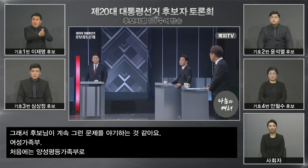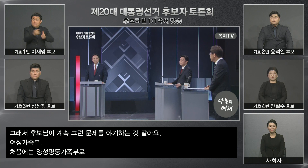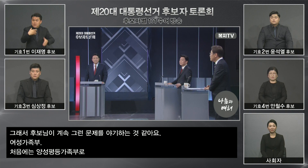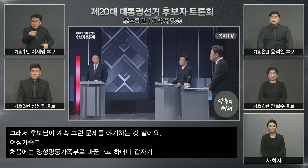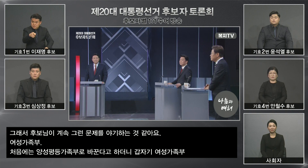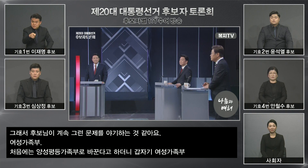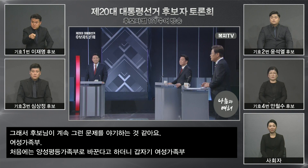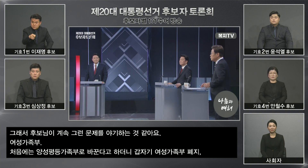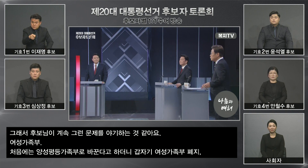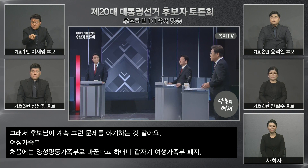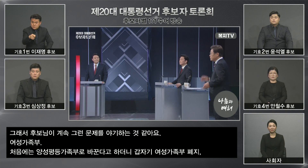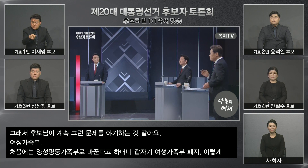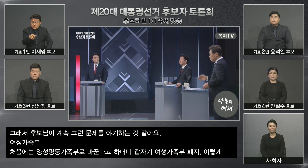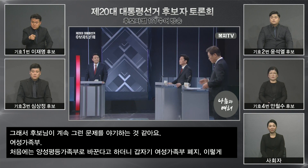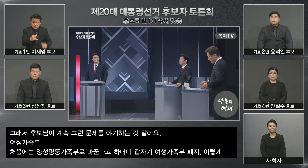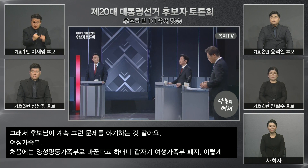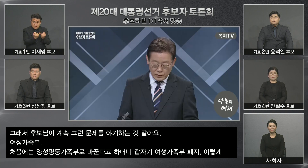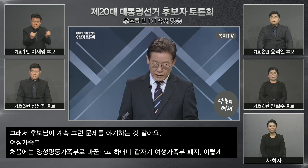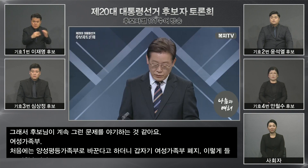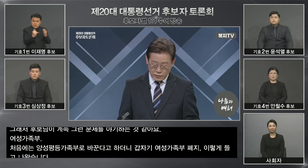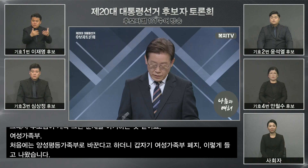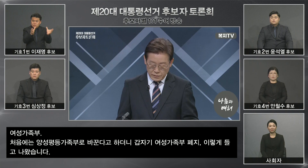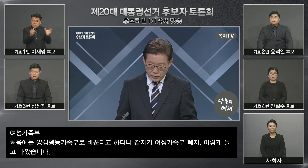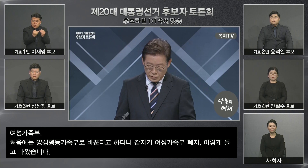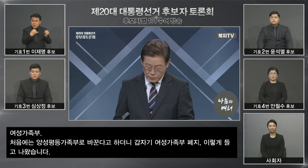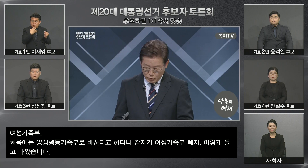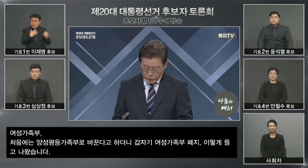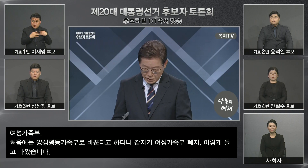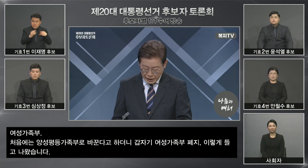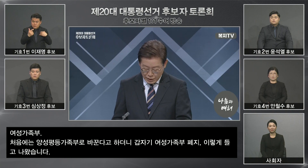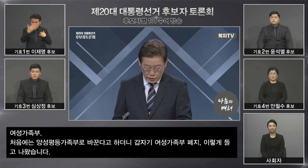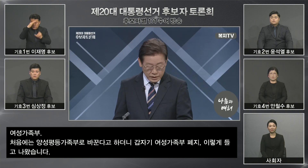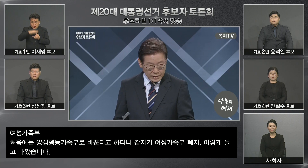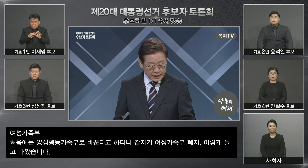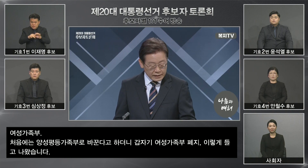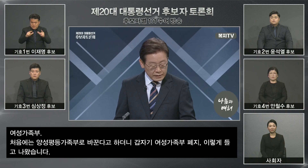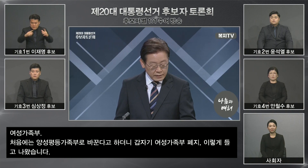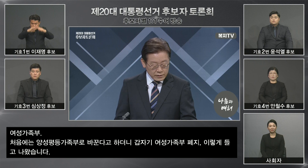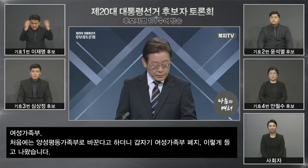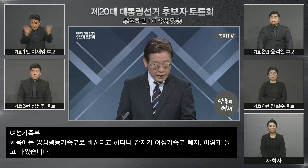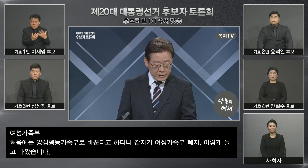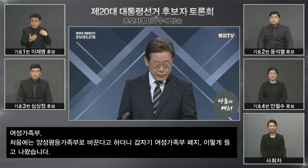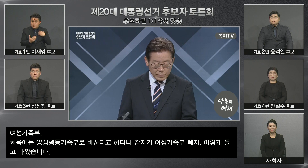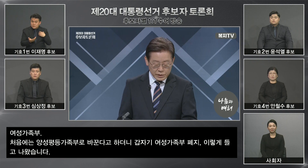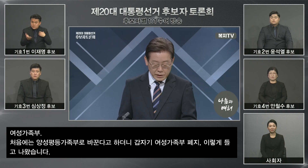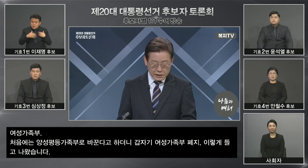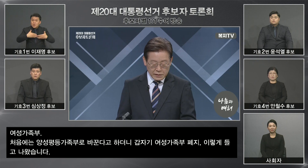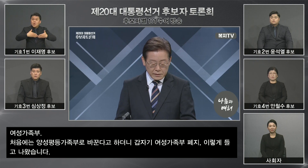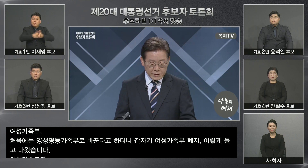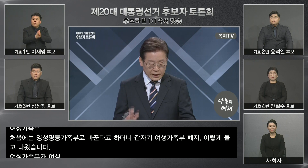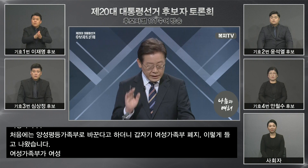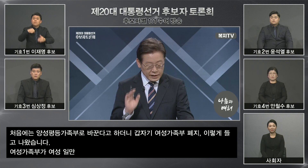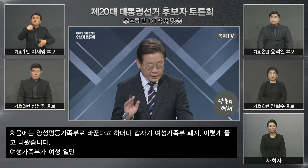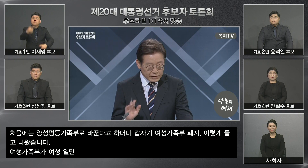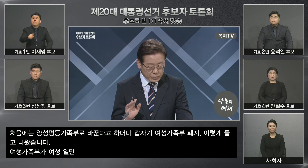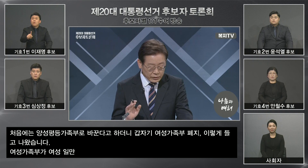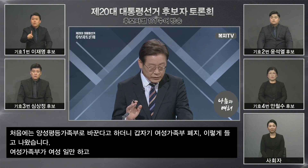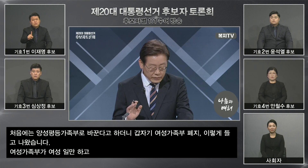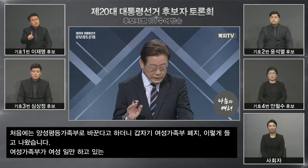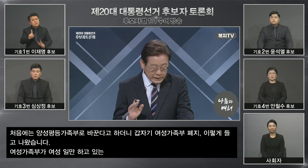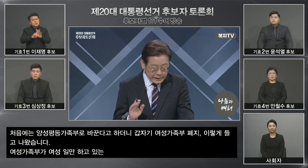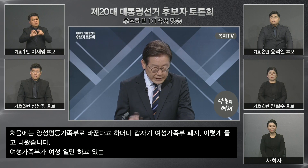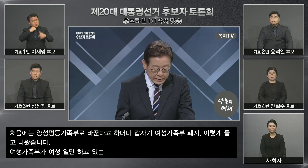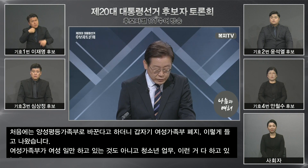나왔습니다. 여성가족부가 여성 업무만 하는 것도 아니고 청소년 업무 이런 거 다 하고 있는데 그 폐지해버리면 어쩌겠다는 건지 제가 이해가 안